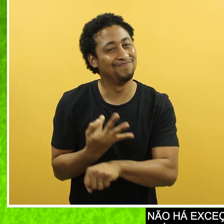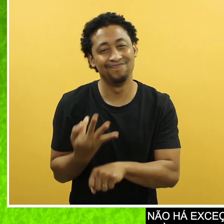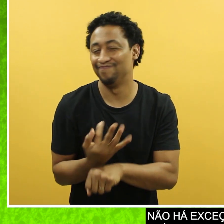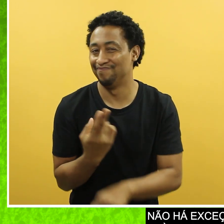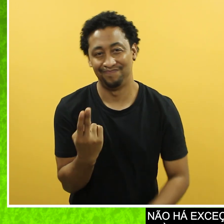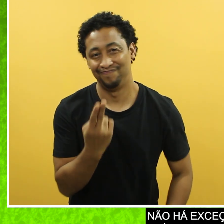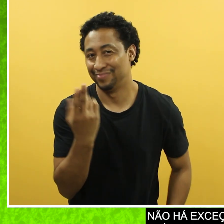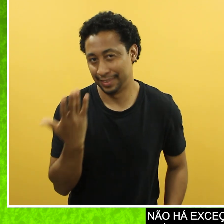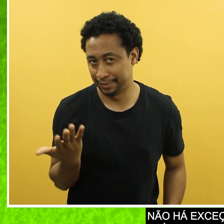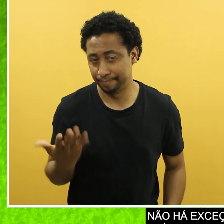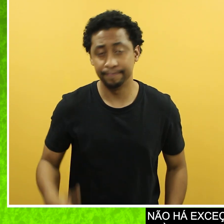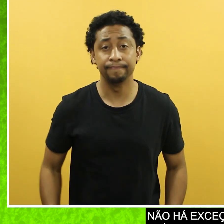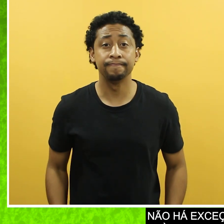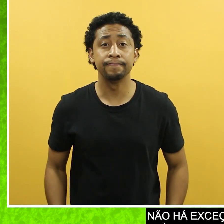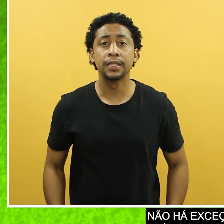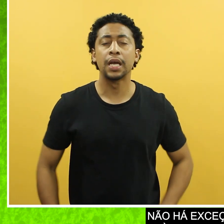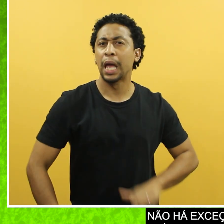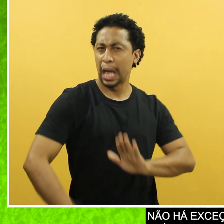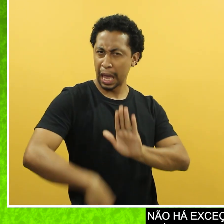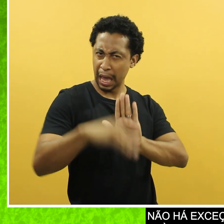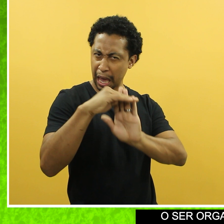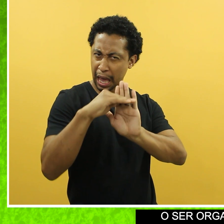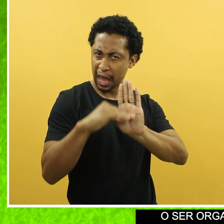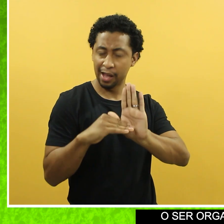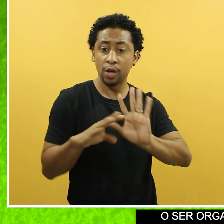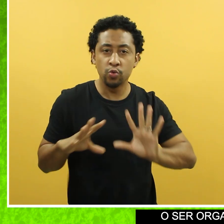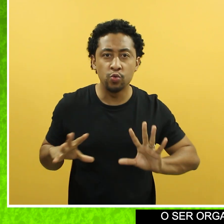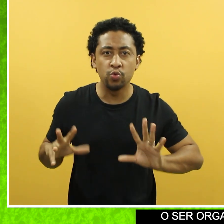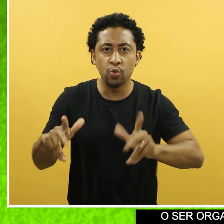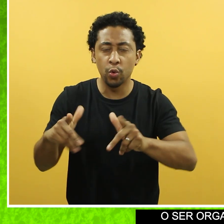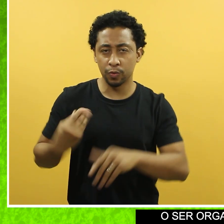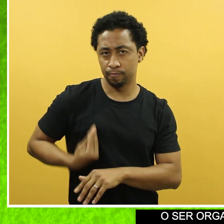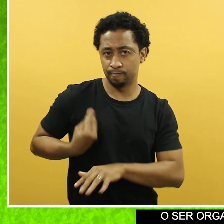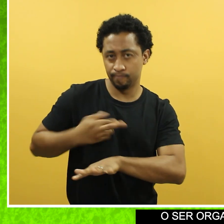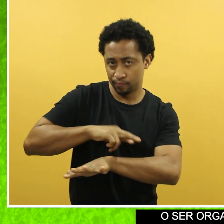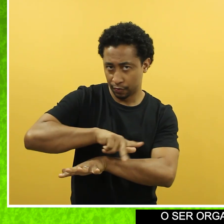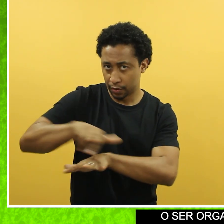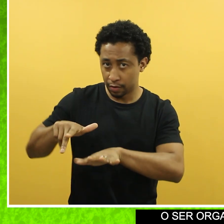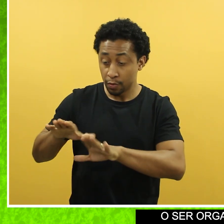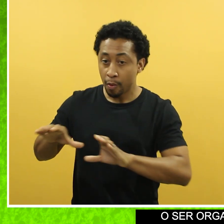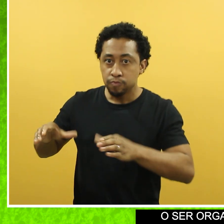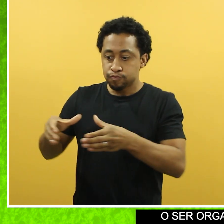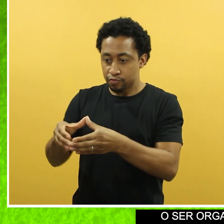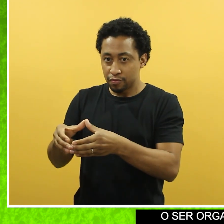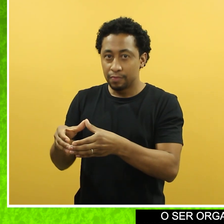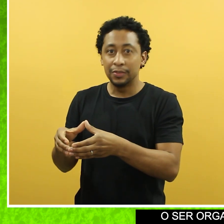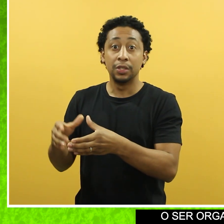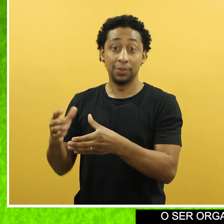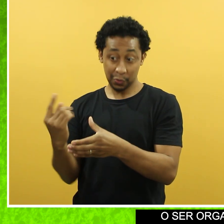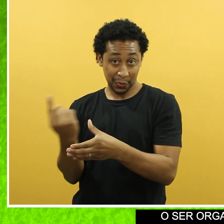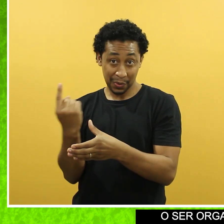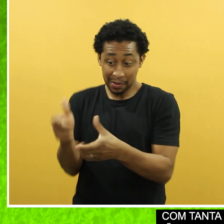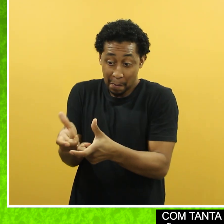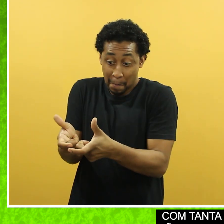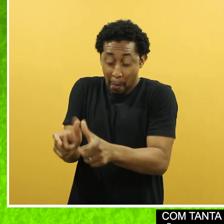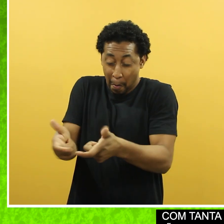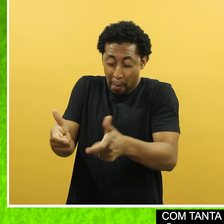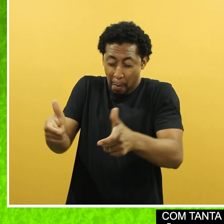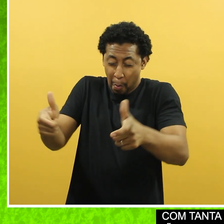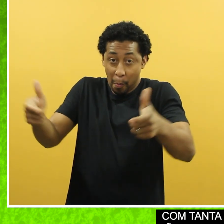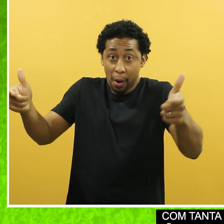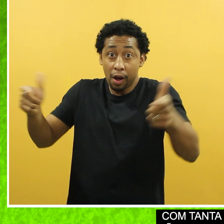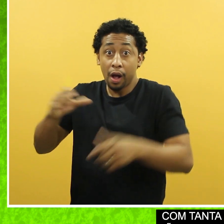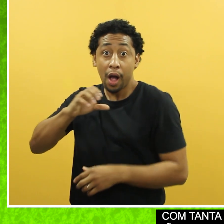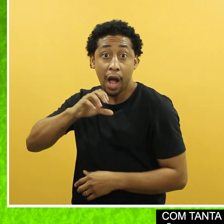Não há exceção nenhuma à regra que, se todo o ser organizado se multiplicasse naturalmente com